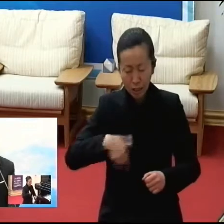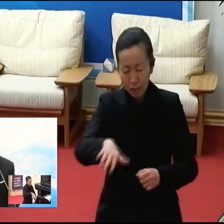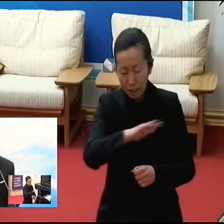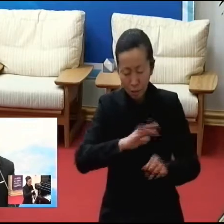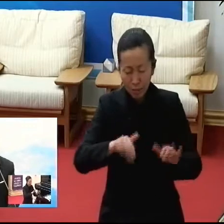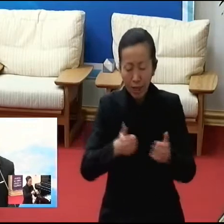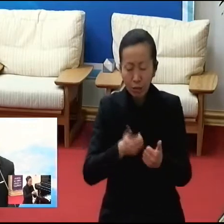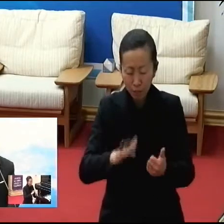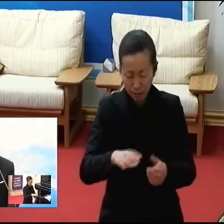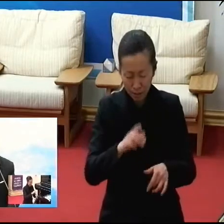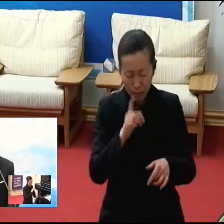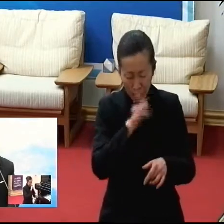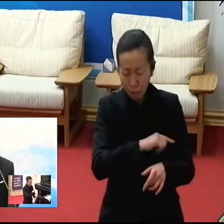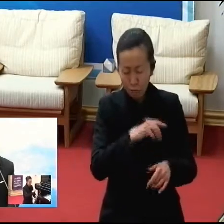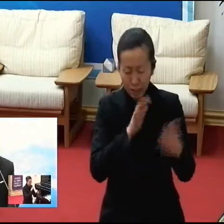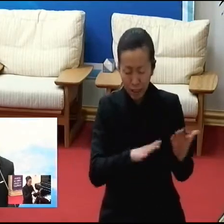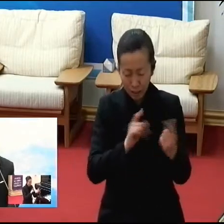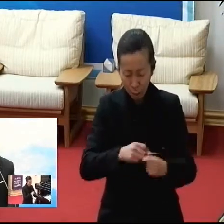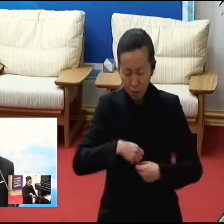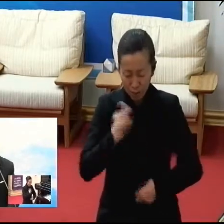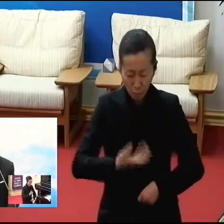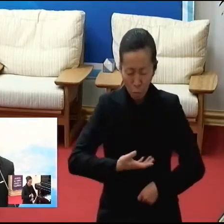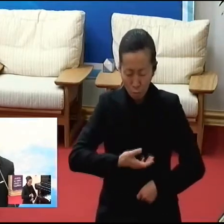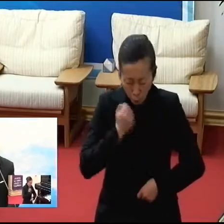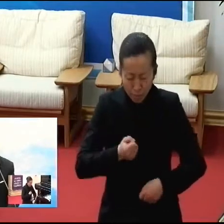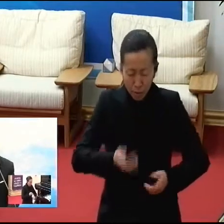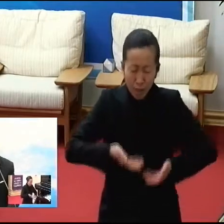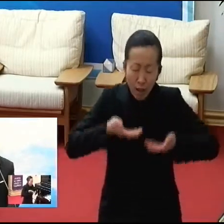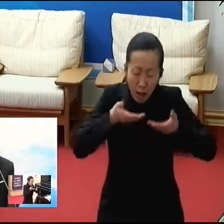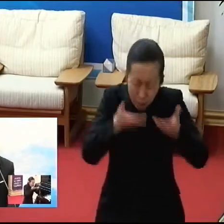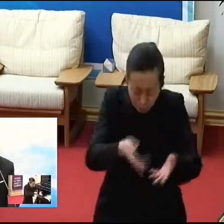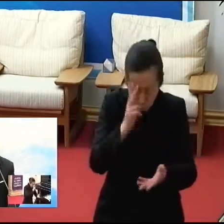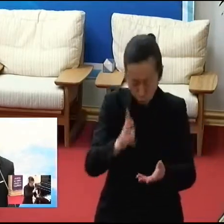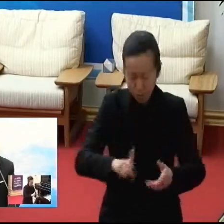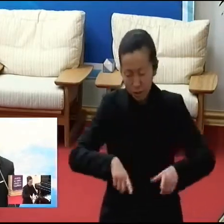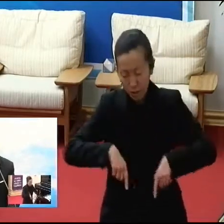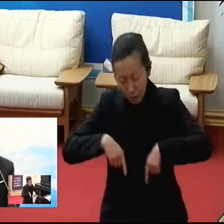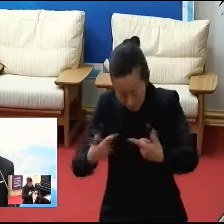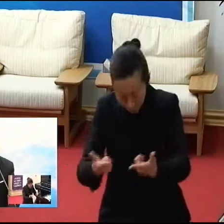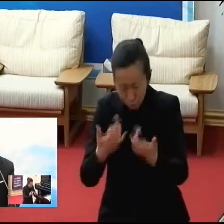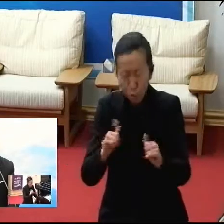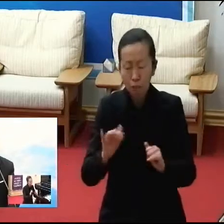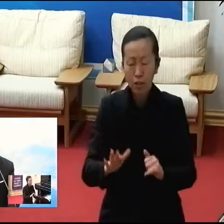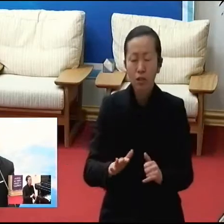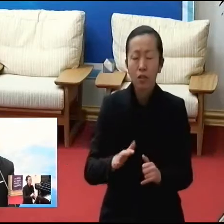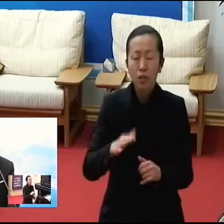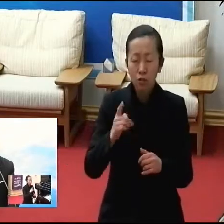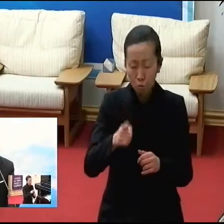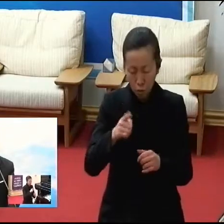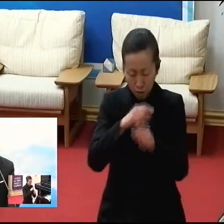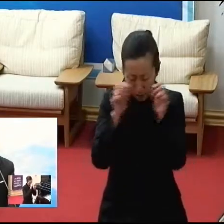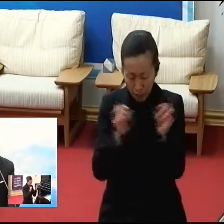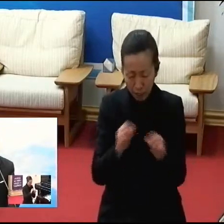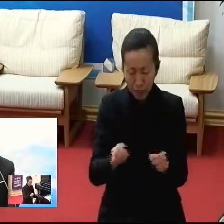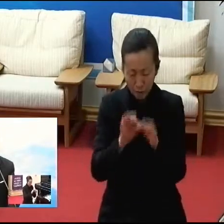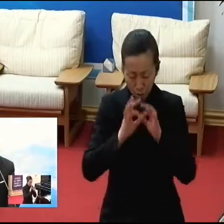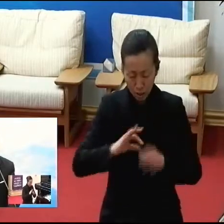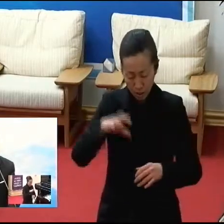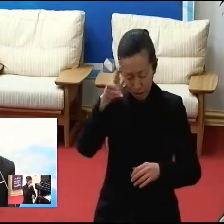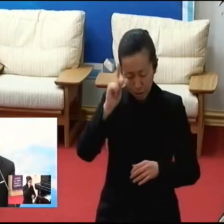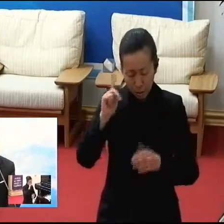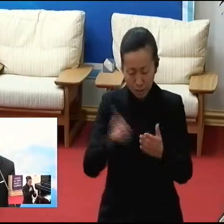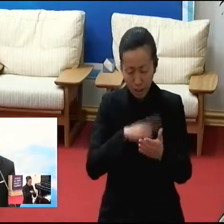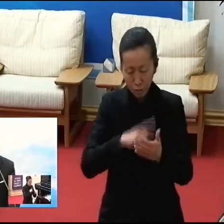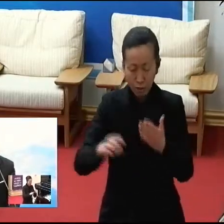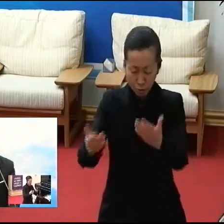되게 하옵소서. 神の民となりますように。 그 결과로 하나님이 하시는 일을 보게 하시고 その結果によって神様がな